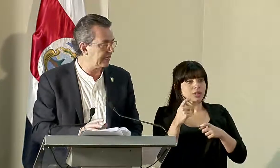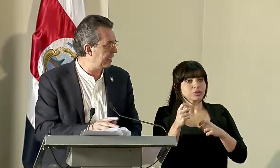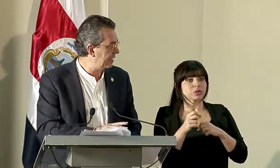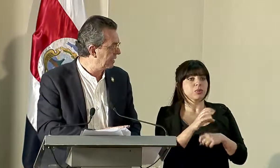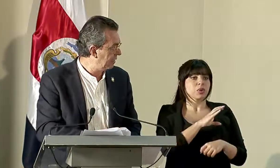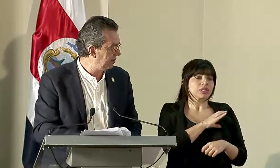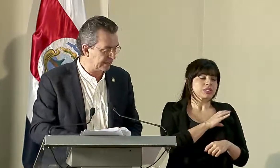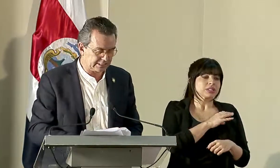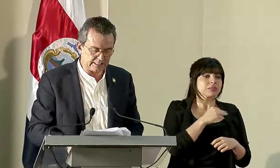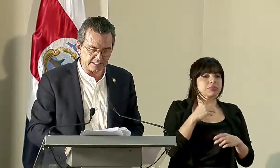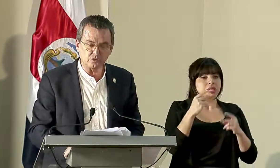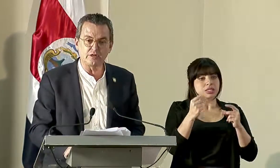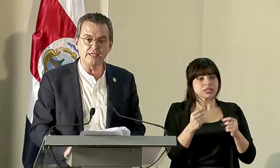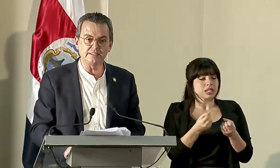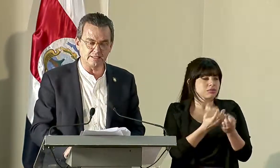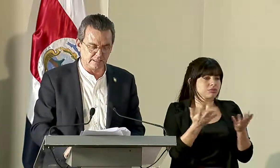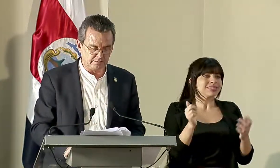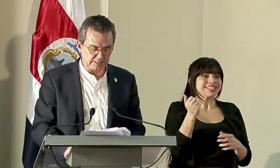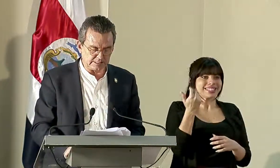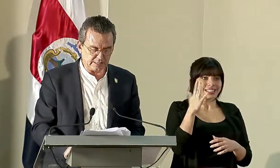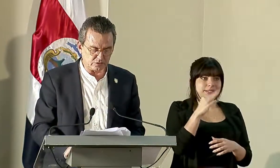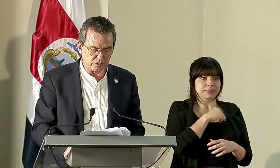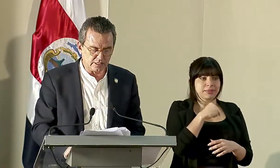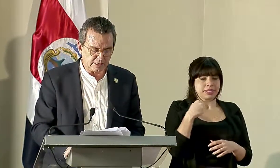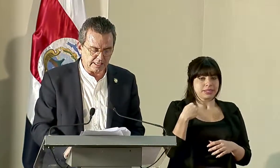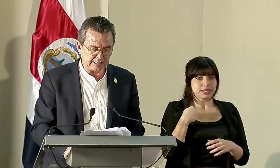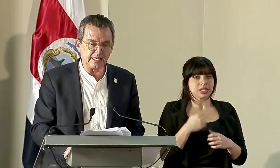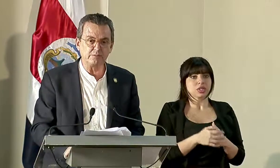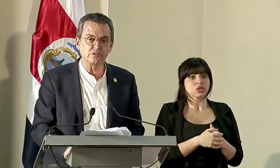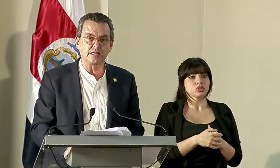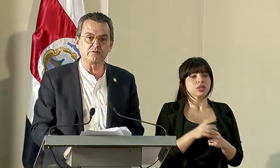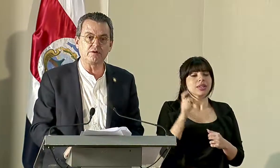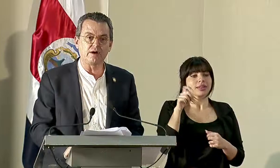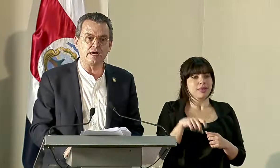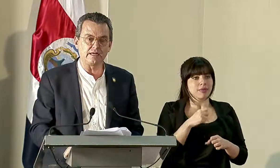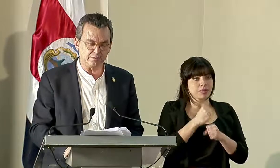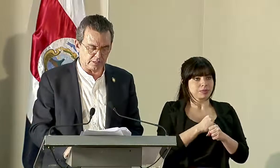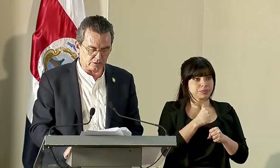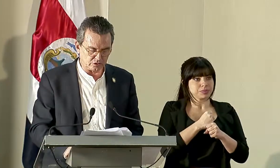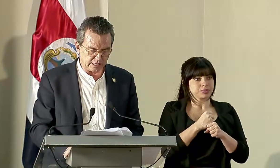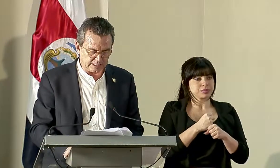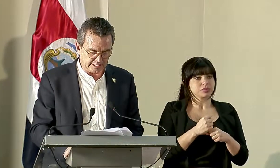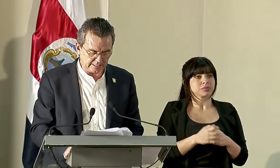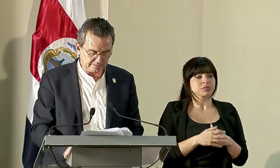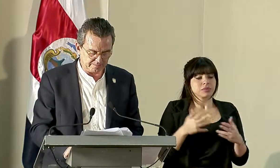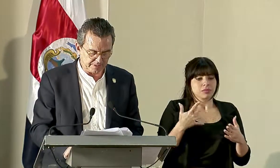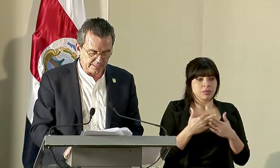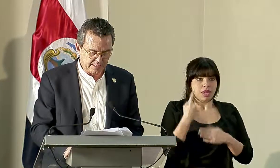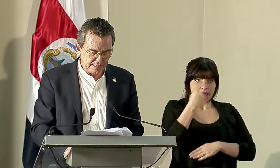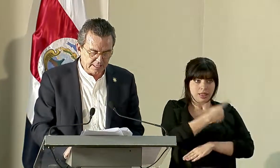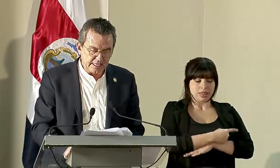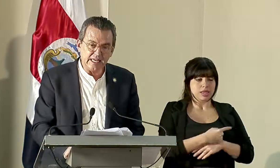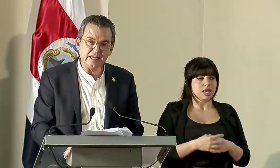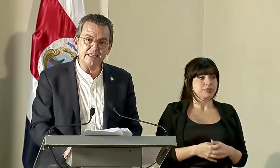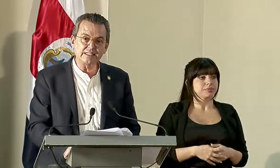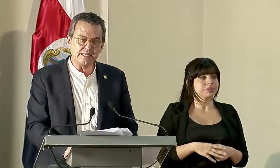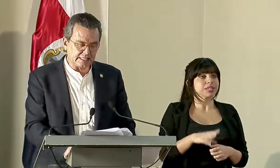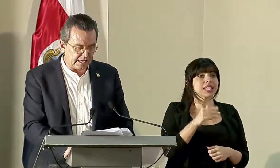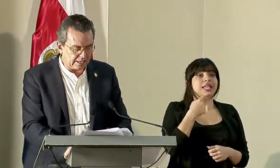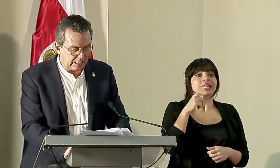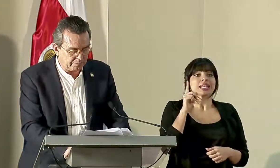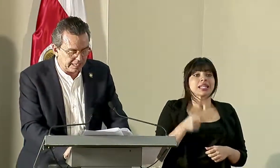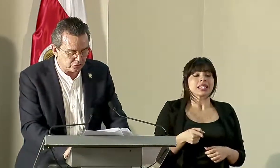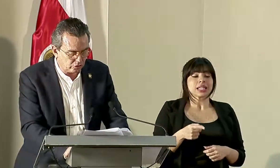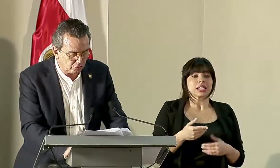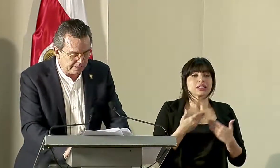Policía, Hacienda, en fin, etcétera. Son 15 ministerios que tenemos que trabajar y ponernos al día. Y la directriz